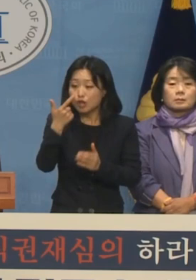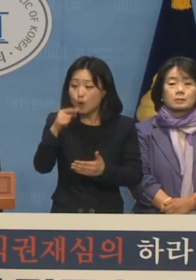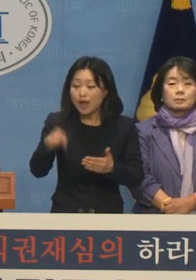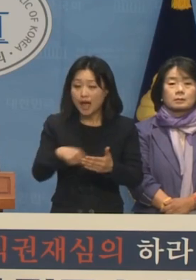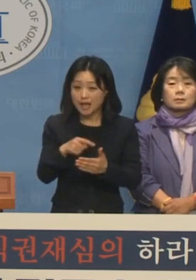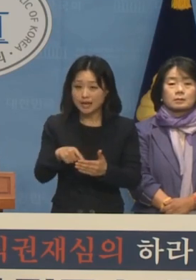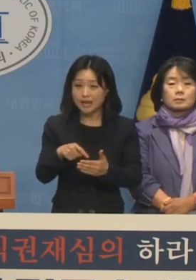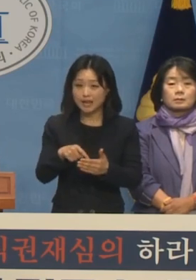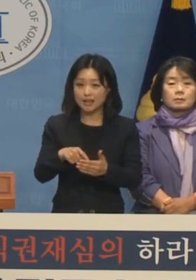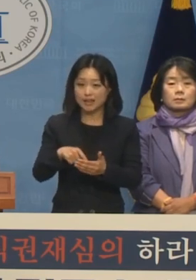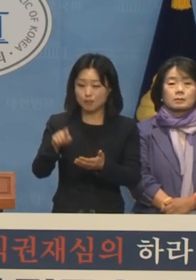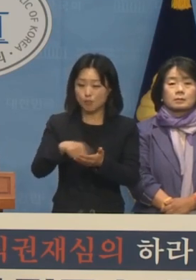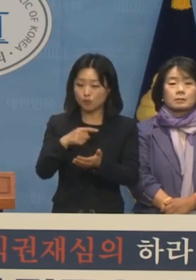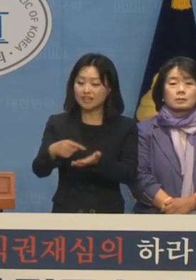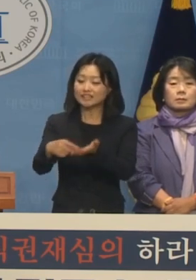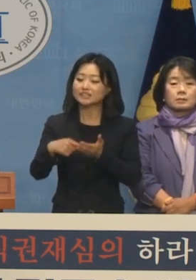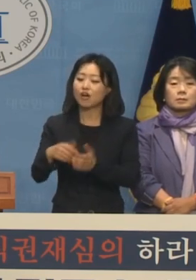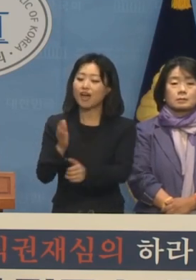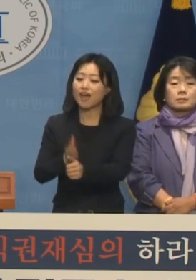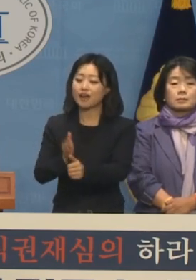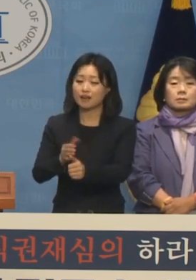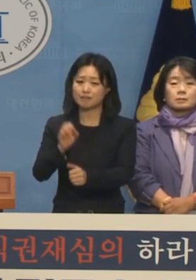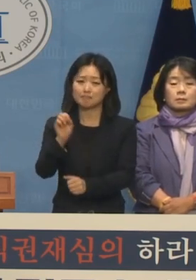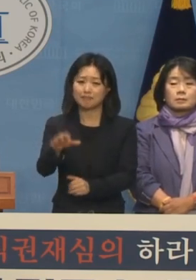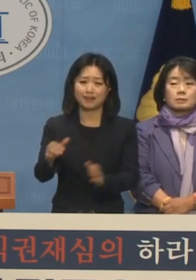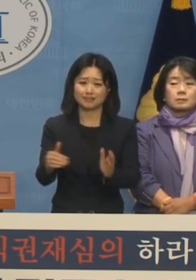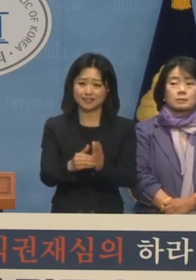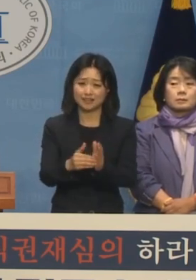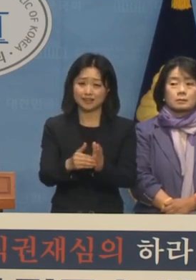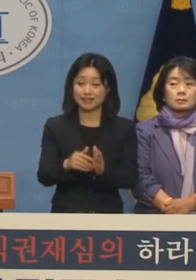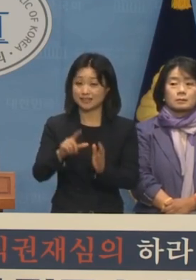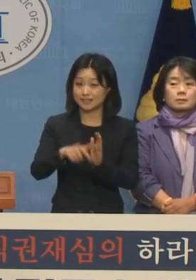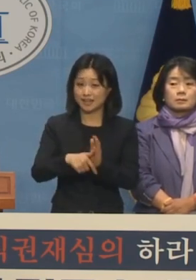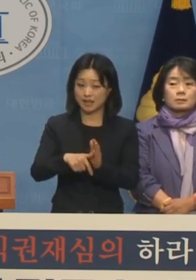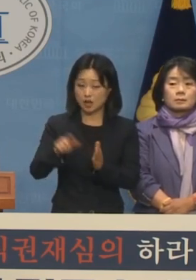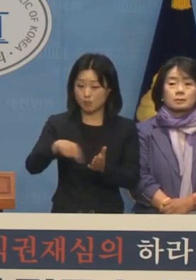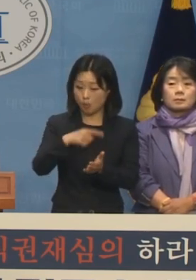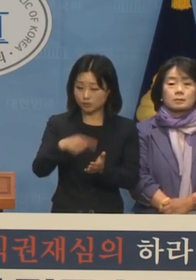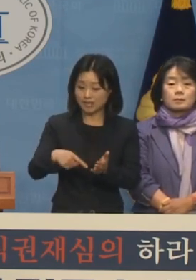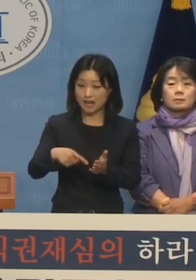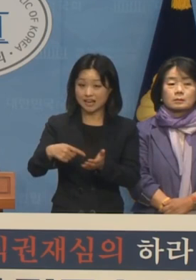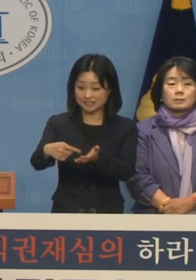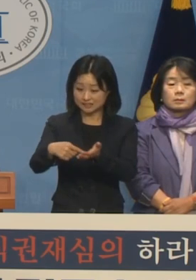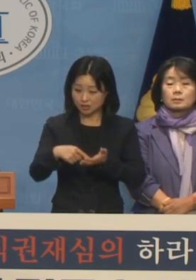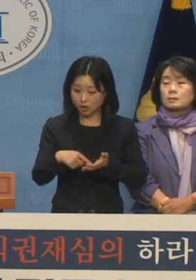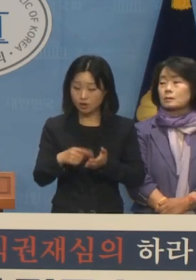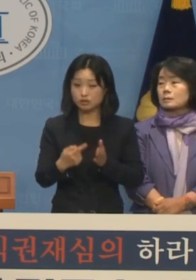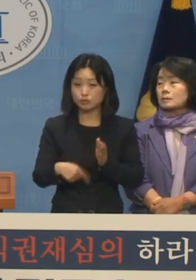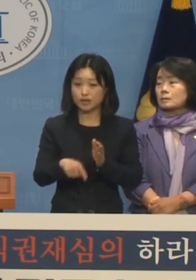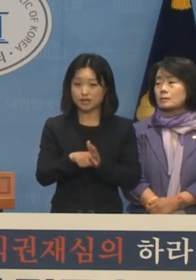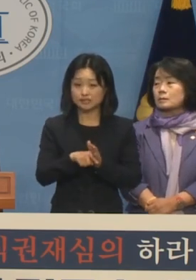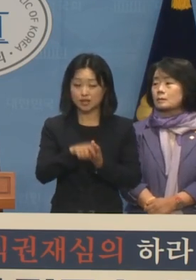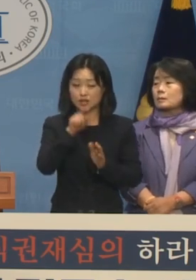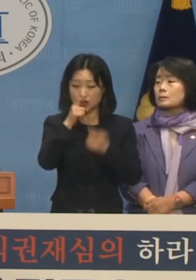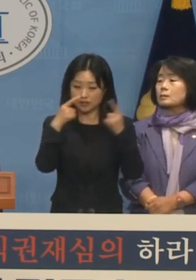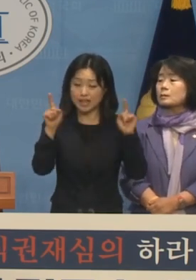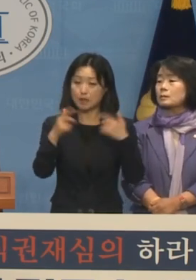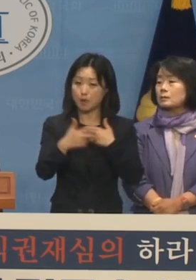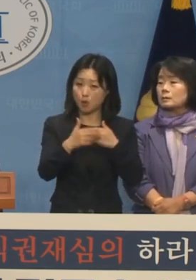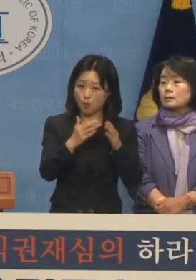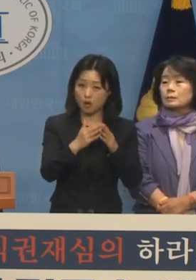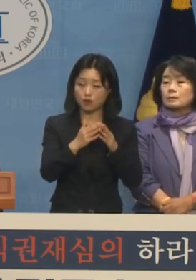이내에 배부상을 신청해라 라고 하는 통보였습니다. 당시 배부상 신청을 위해서 세브란스 병원이나